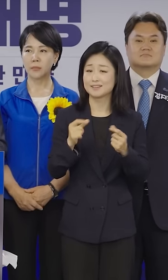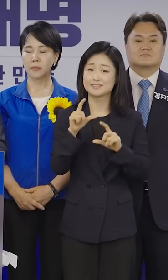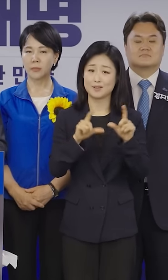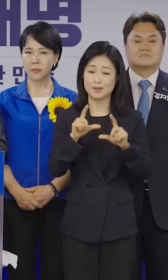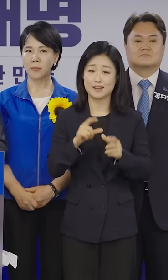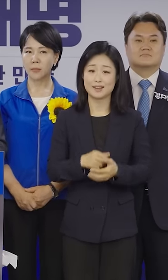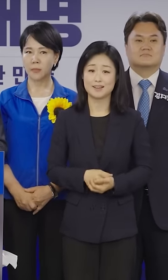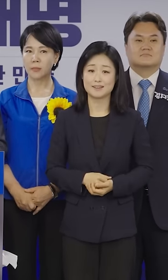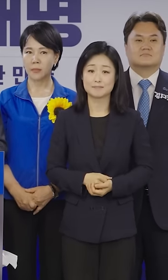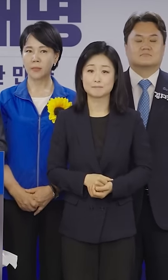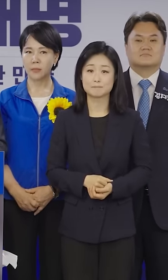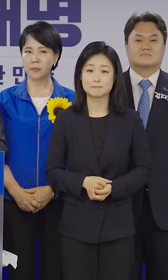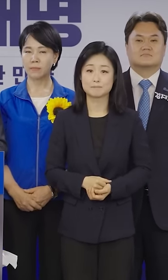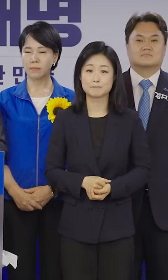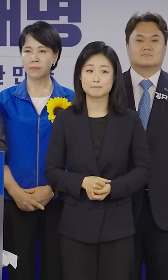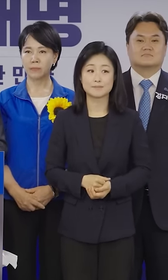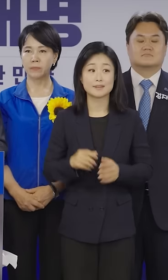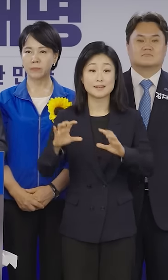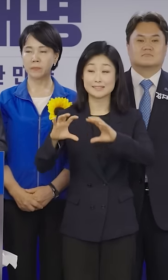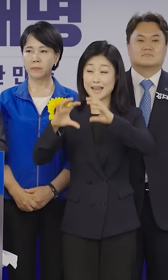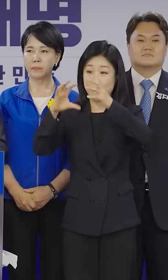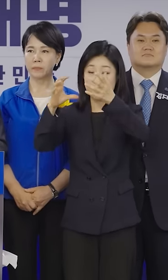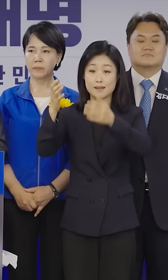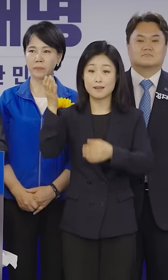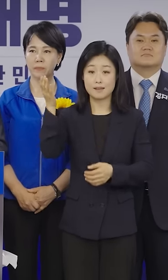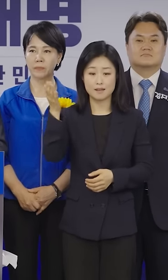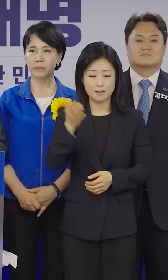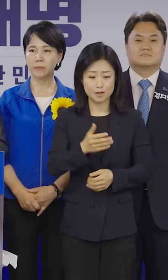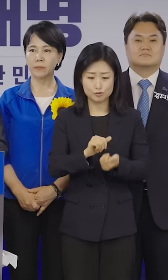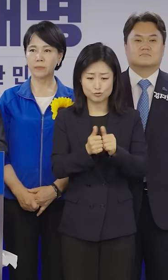상황이 벌어지고 있습니다. 그냥 전 세계에서